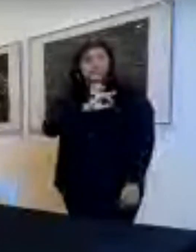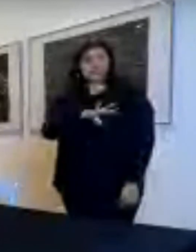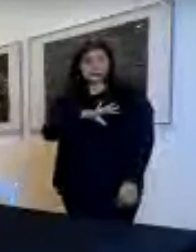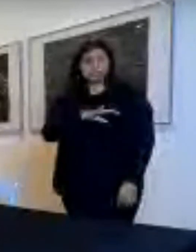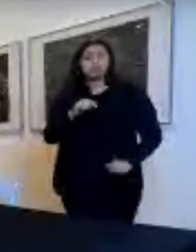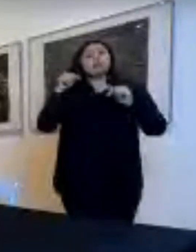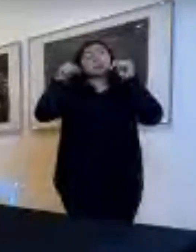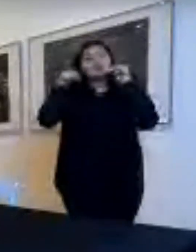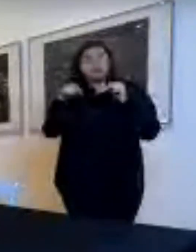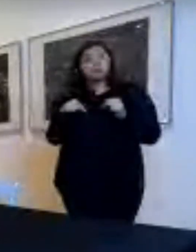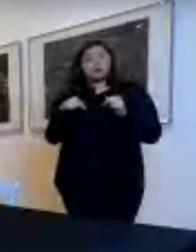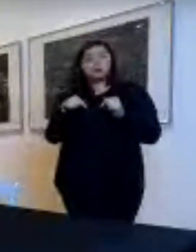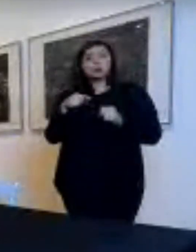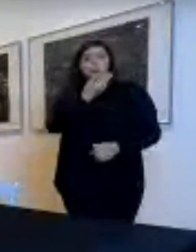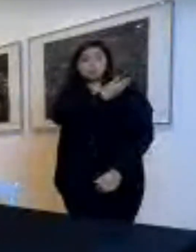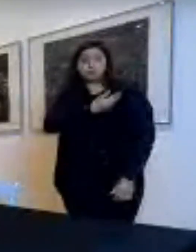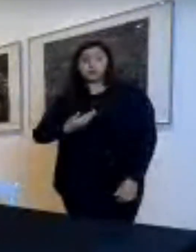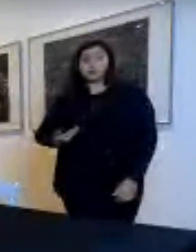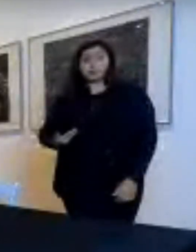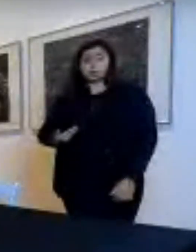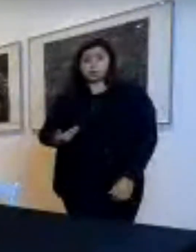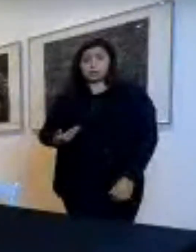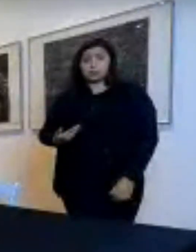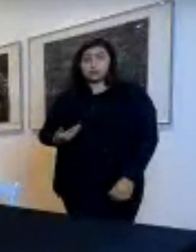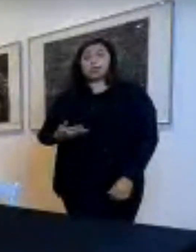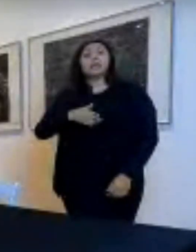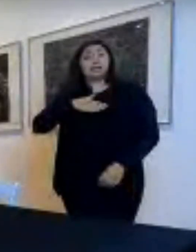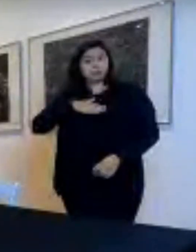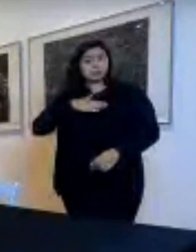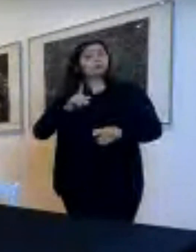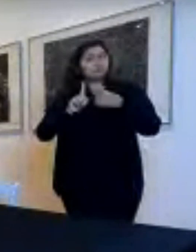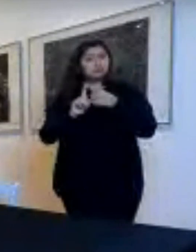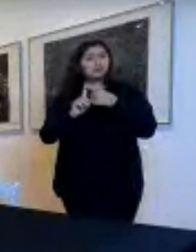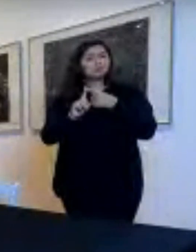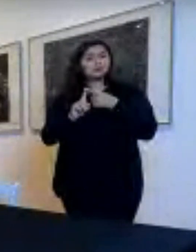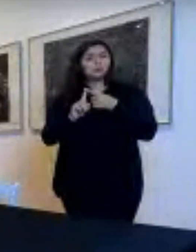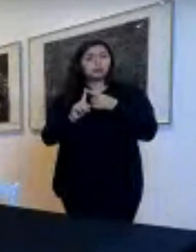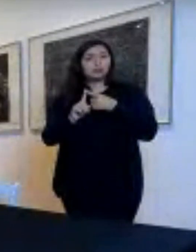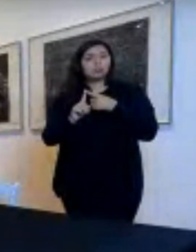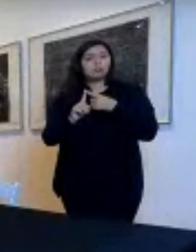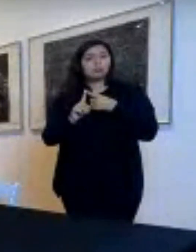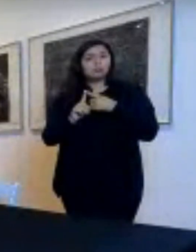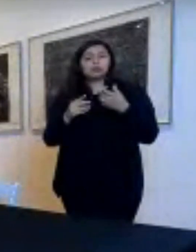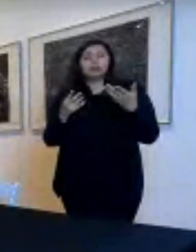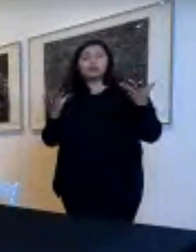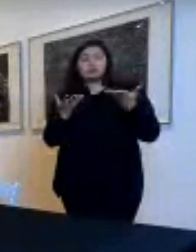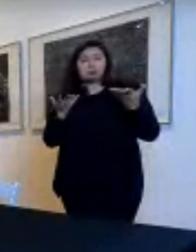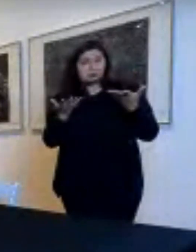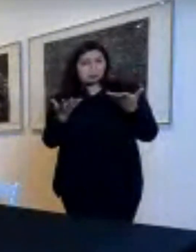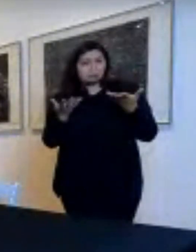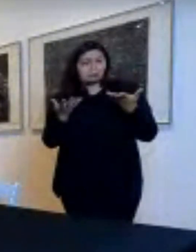hoy el presidente no quiso estar ausente y a través de